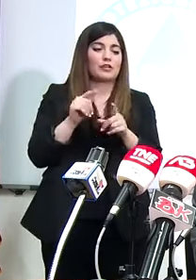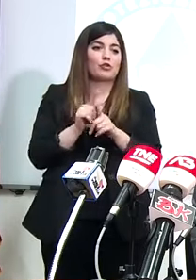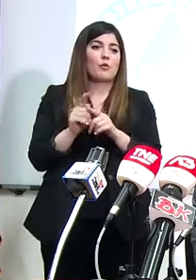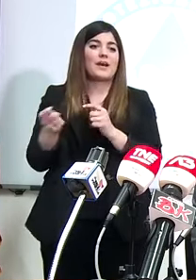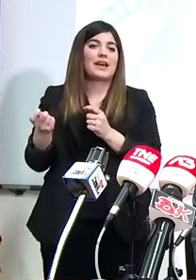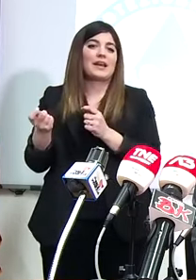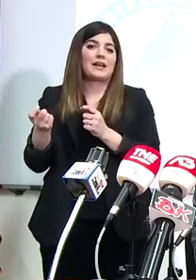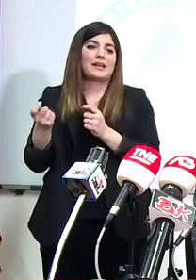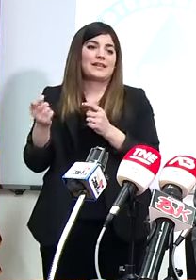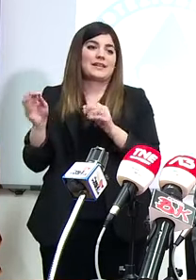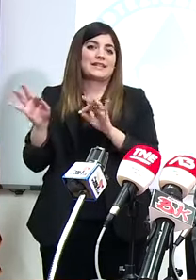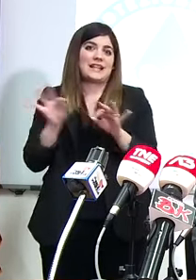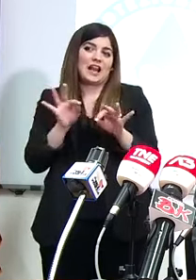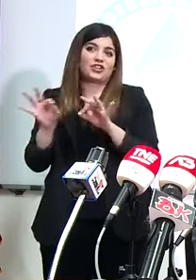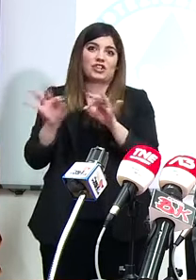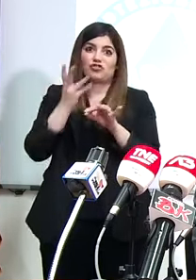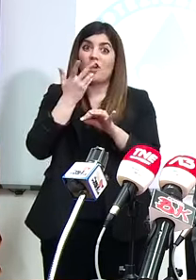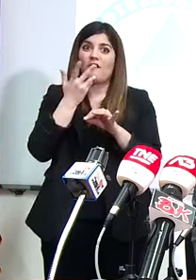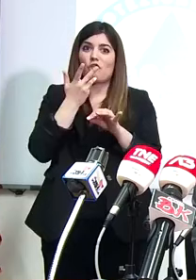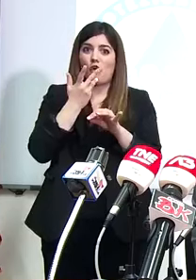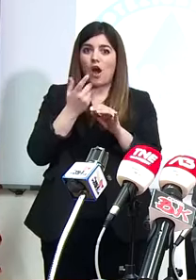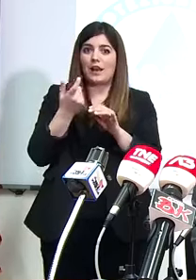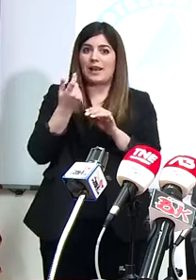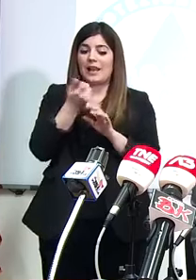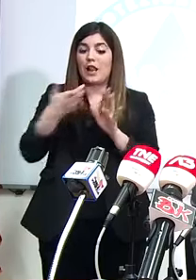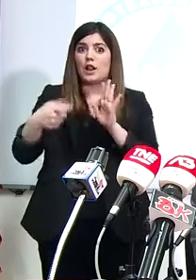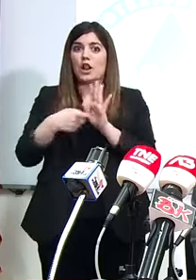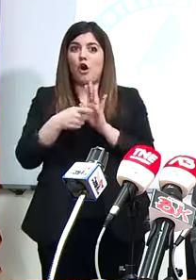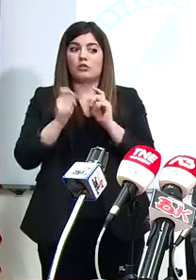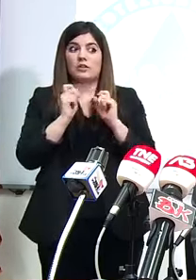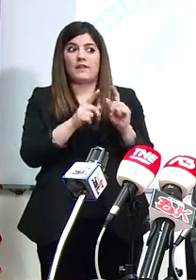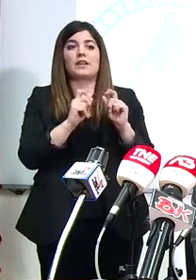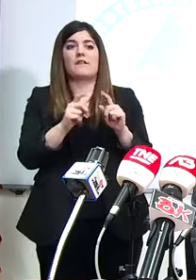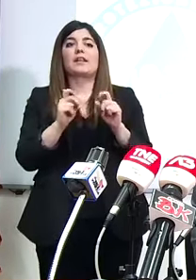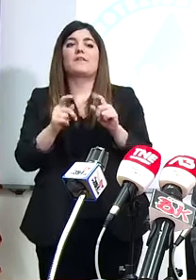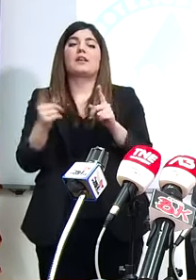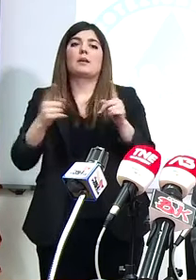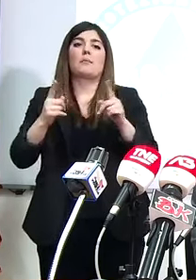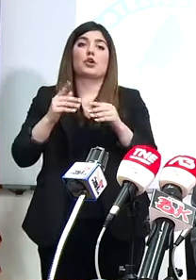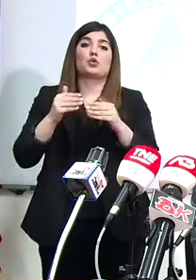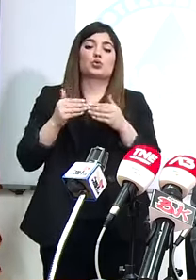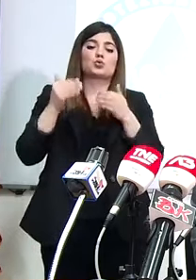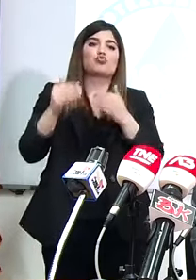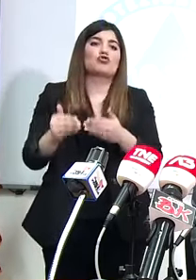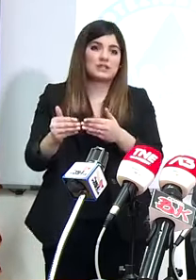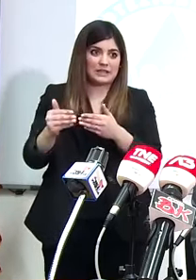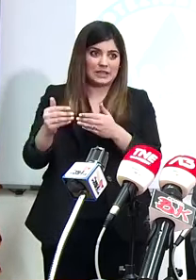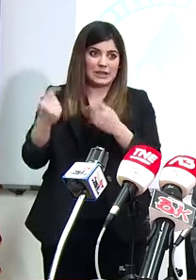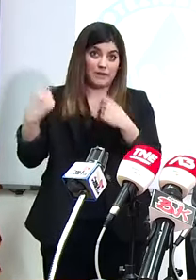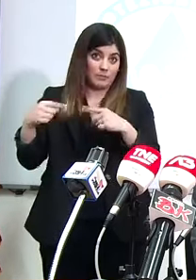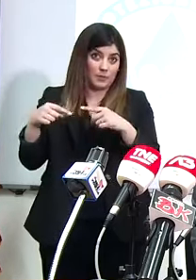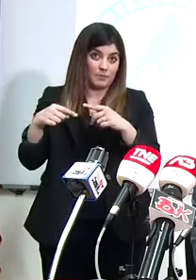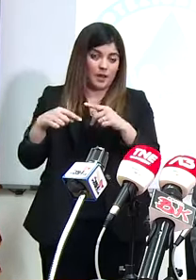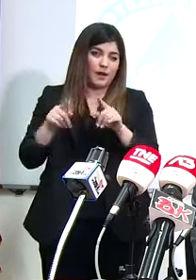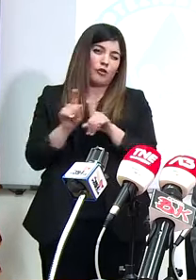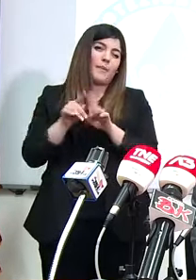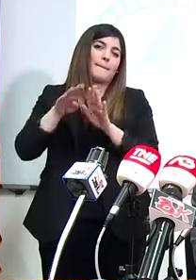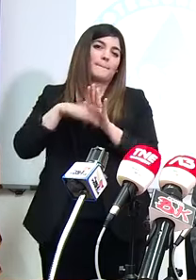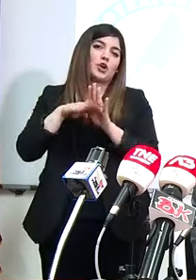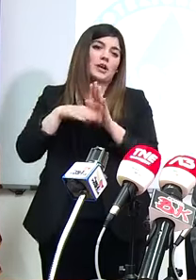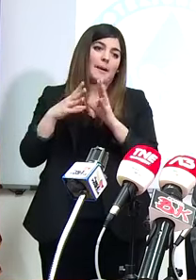cercano di vendere lotti e per periodi successivi come rientra nei loro giusti programmi aziendali di